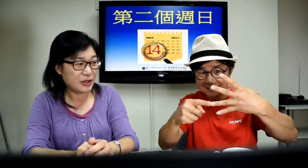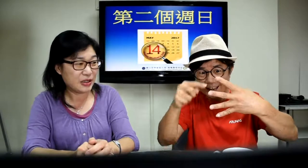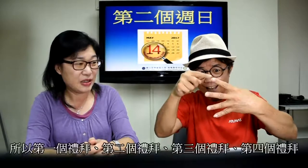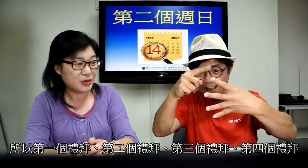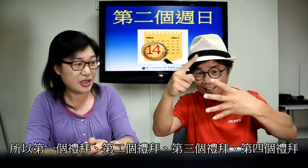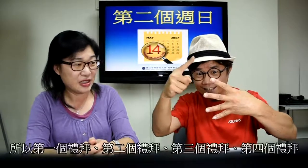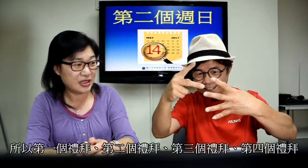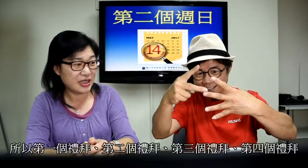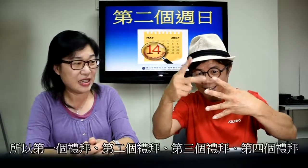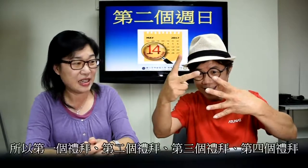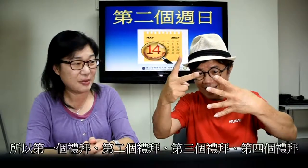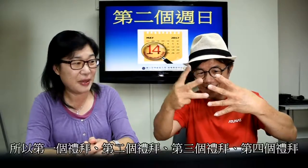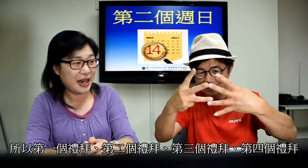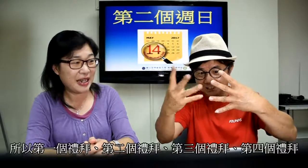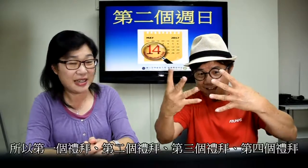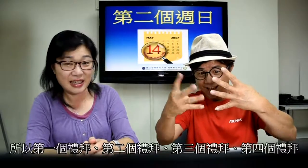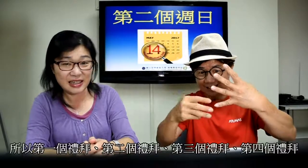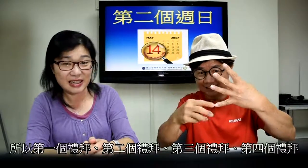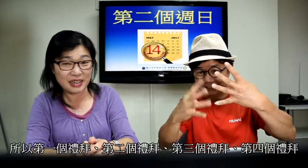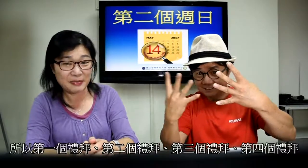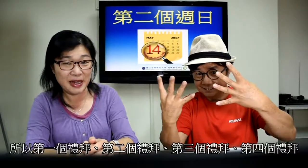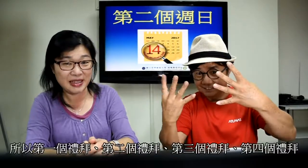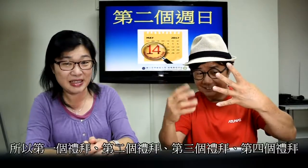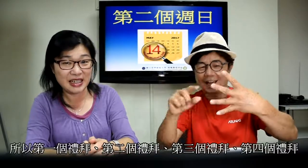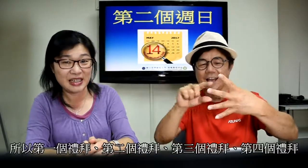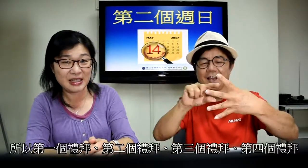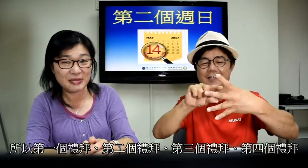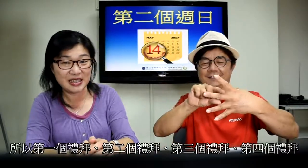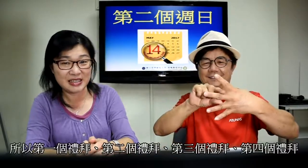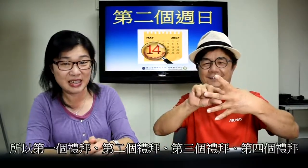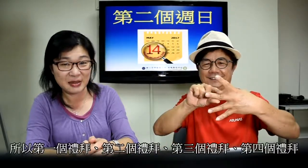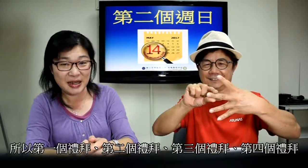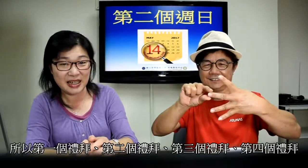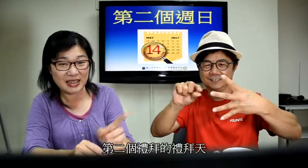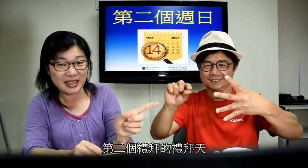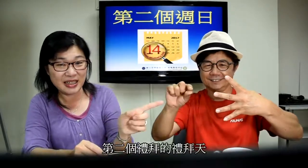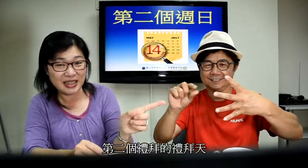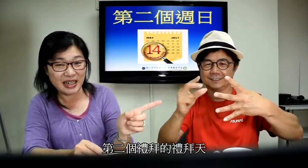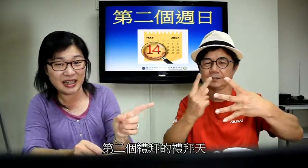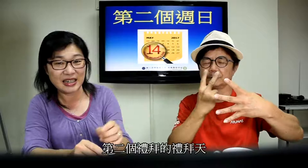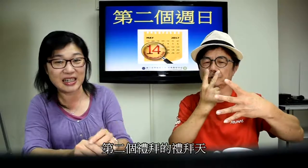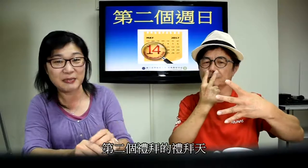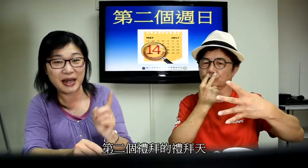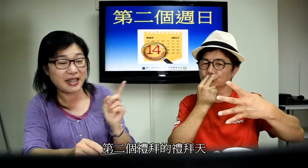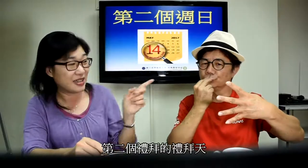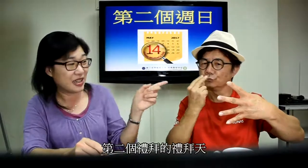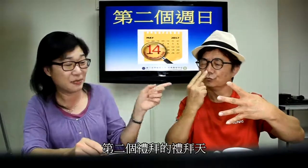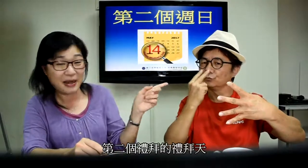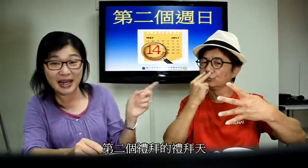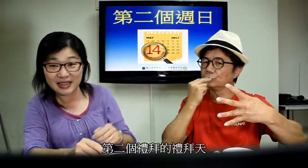所以第一个礼拜、第二个礼拜、第三个礼拜、第四个礼拜，第二个礼拜的礼拜天，